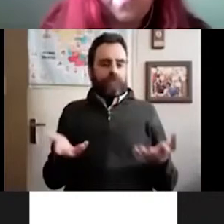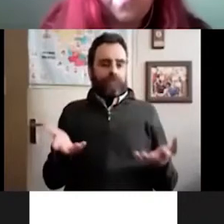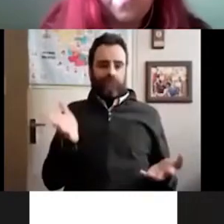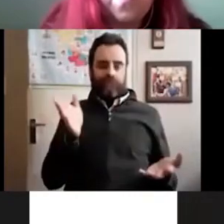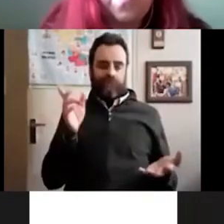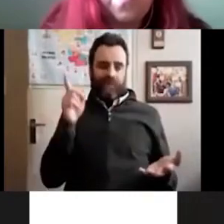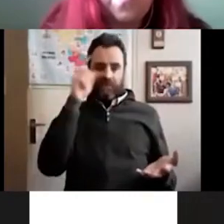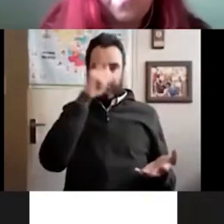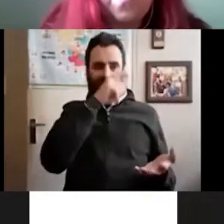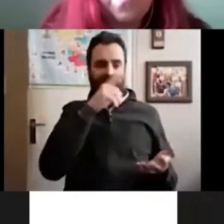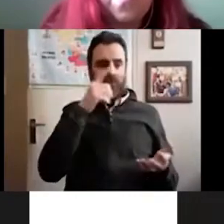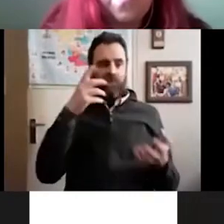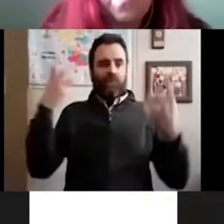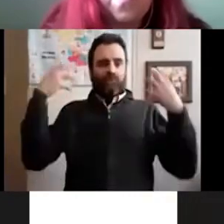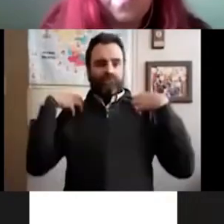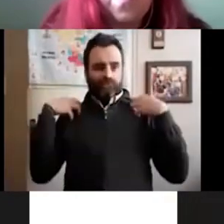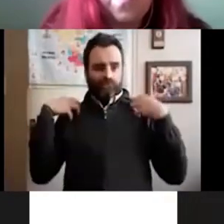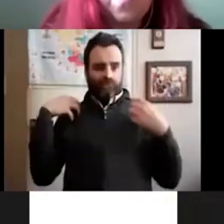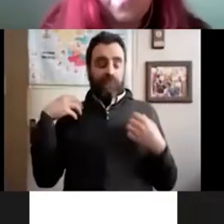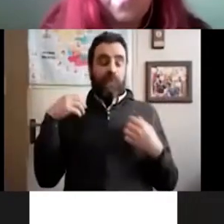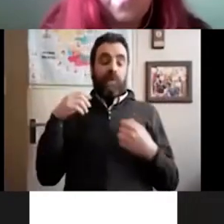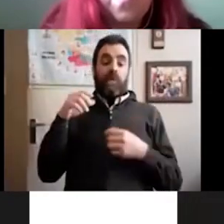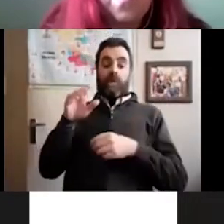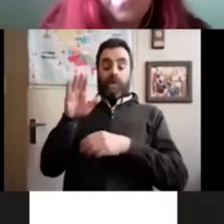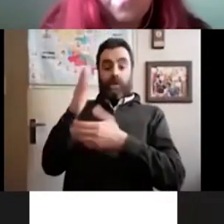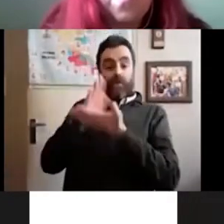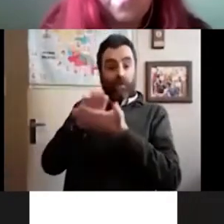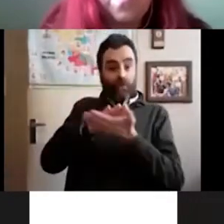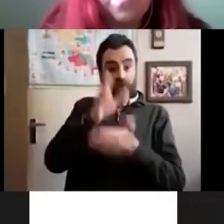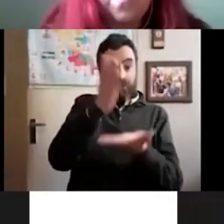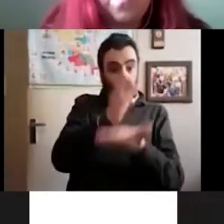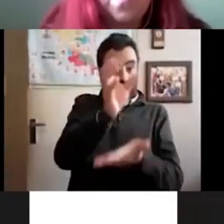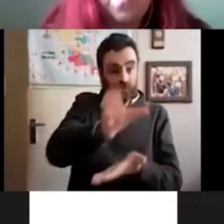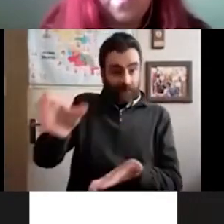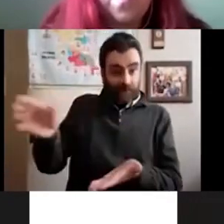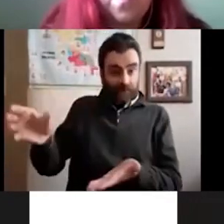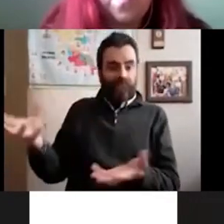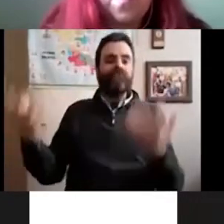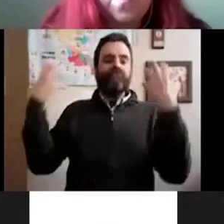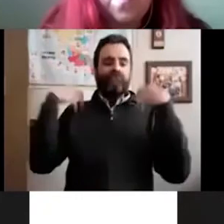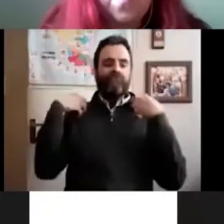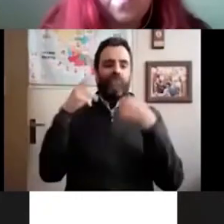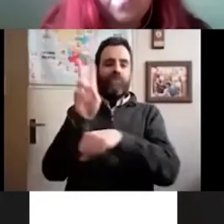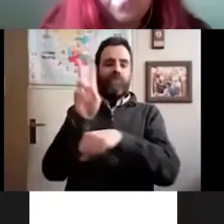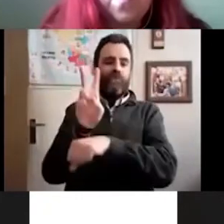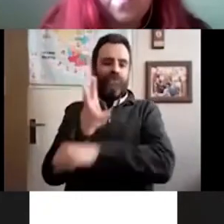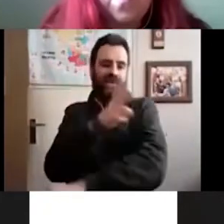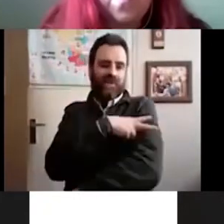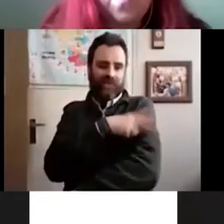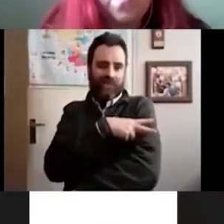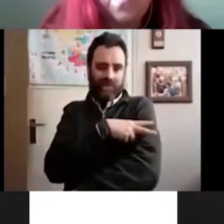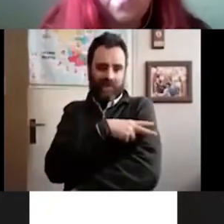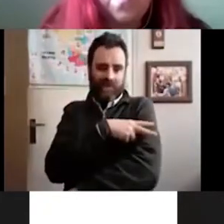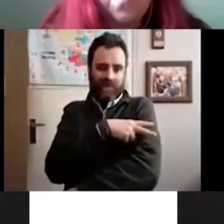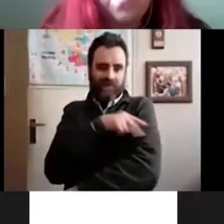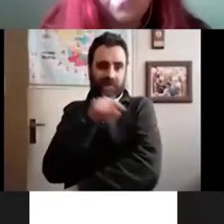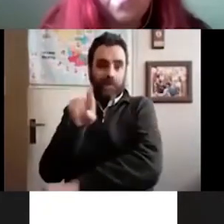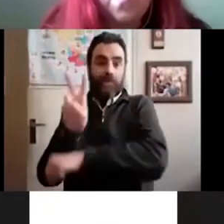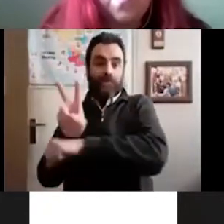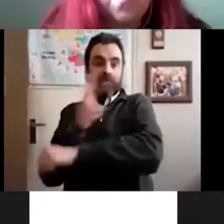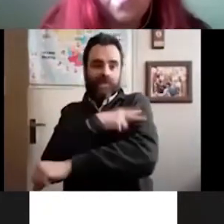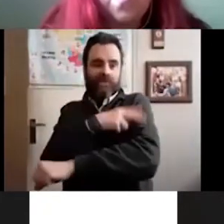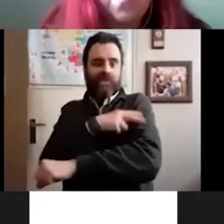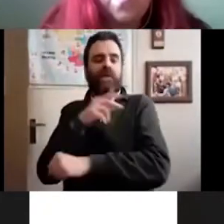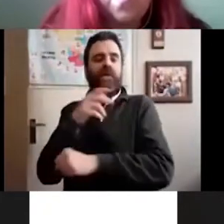siempre hemos estado pensando en cómo cuidarnos. Igual es difícil hacerse cargo de este tema. En la escuela hay personas que se hacen cargo,